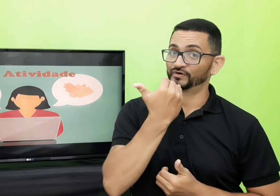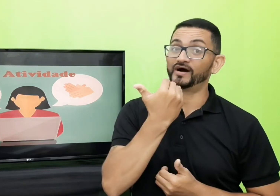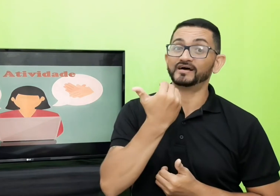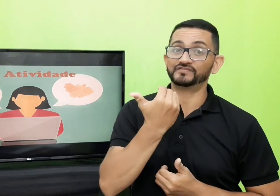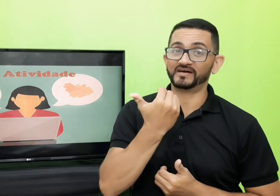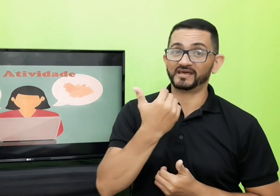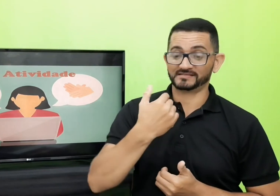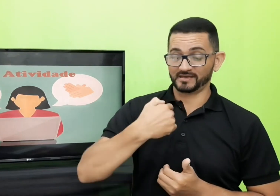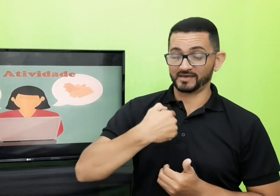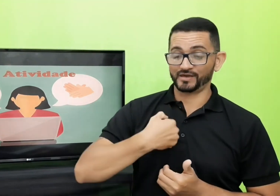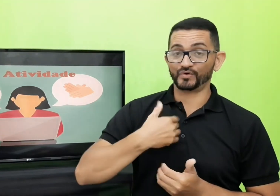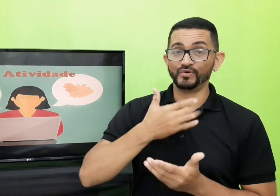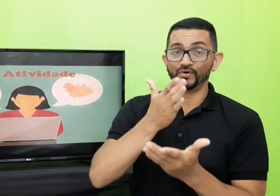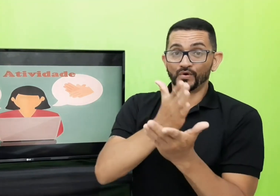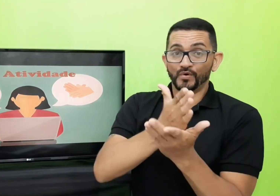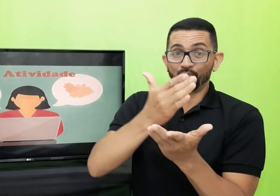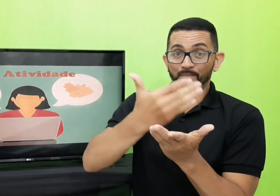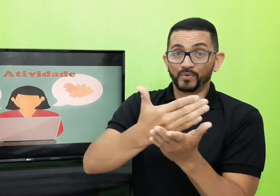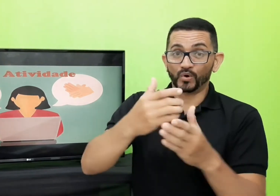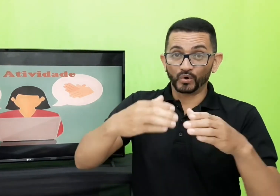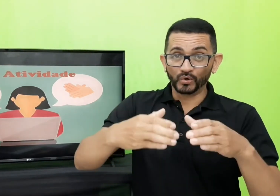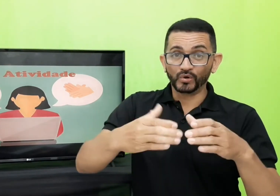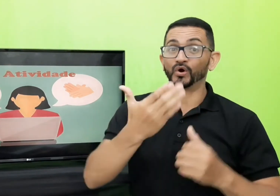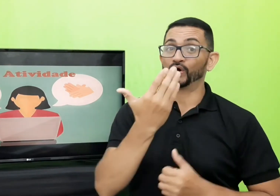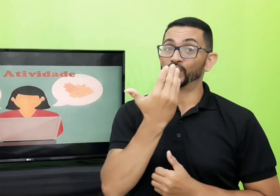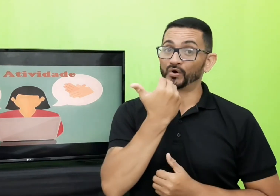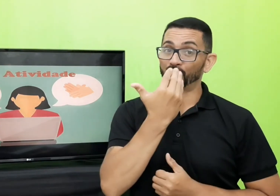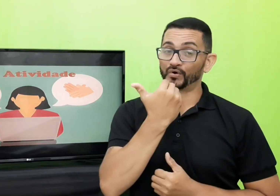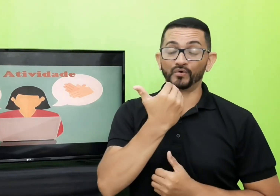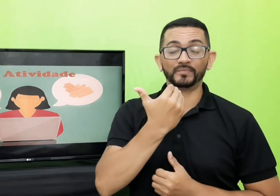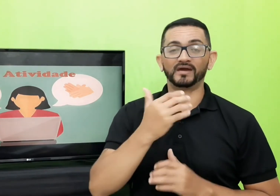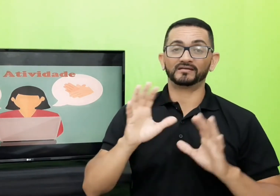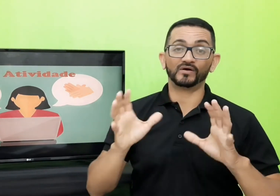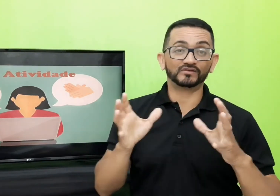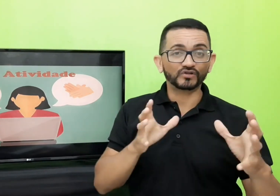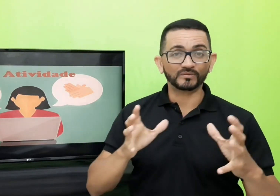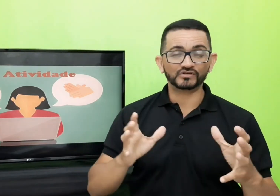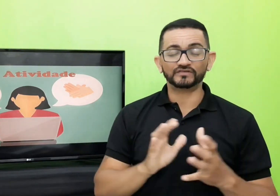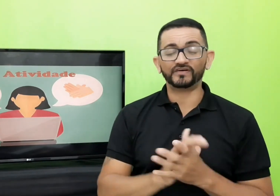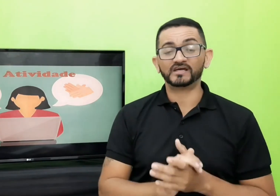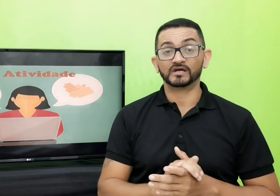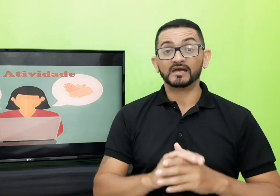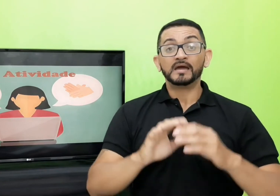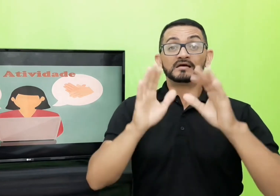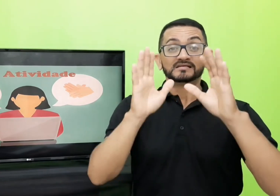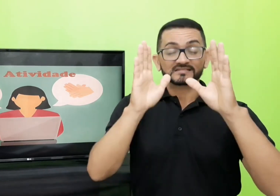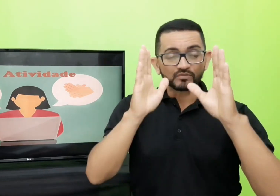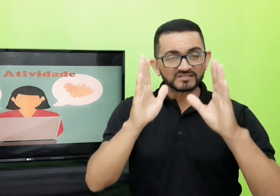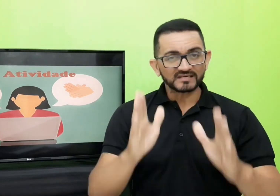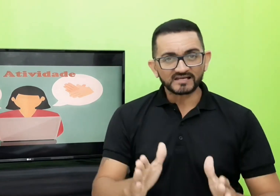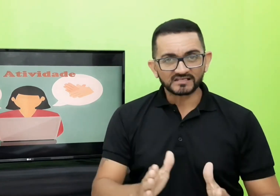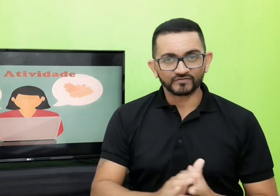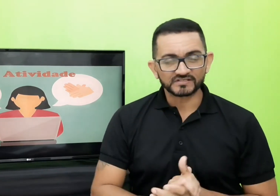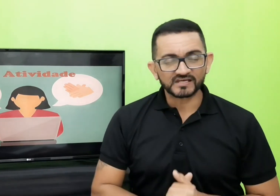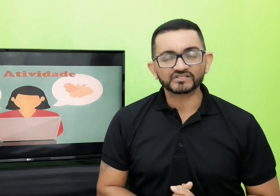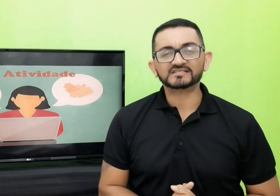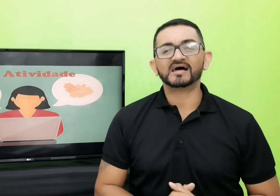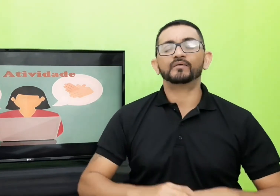Olha a diferença. Eu, bolo, comer. Então é totalmente diferente. São sinais que vocês já sabem,